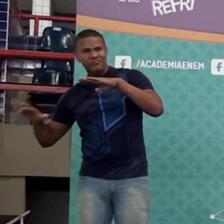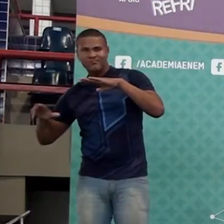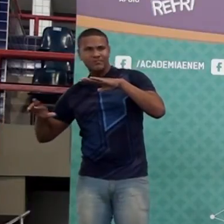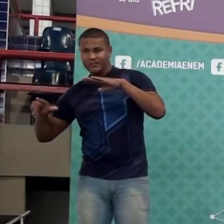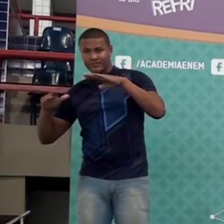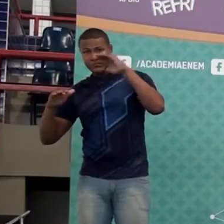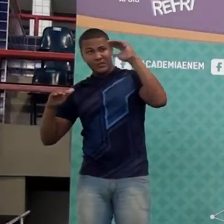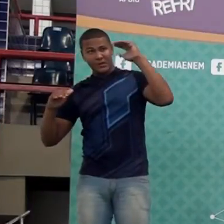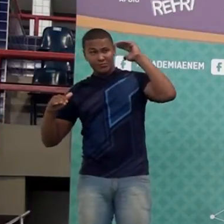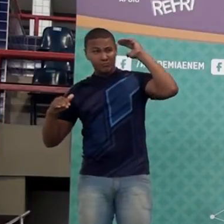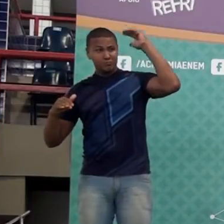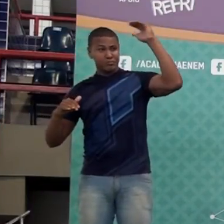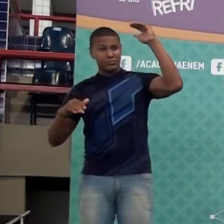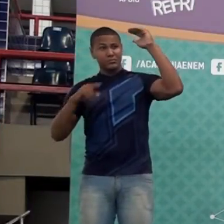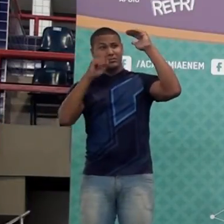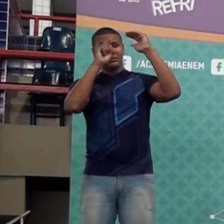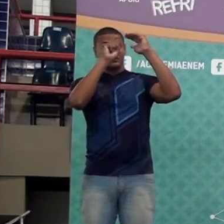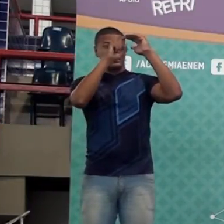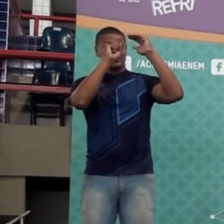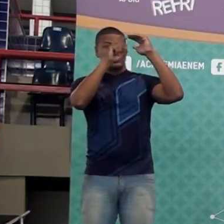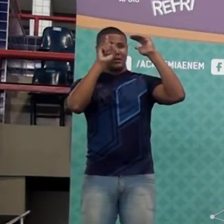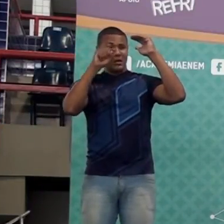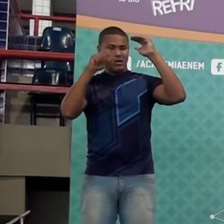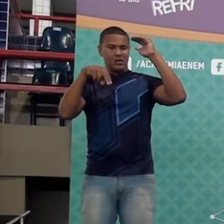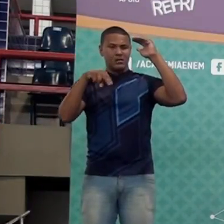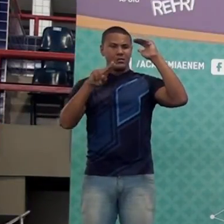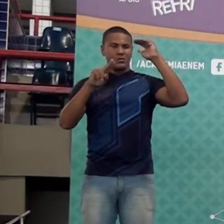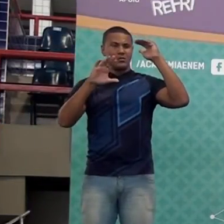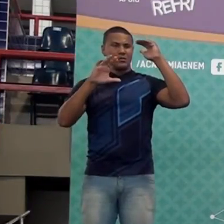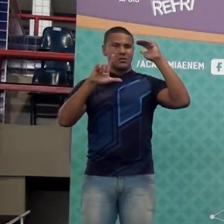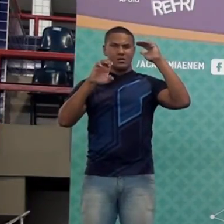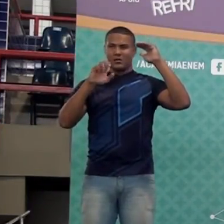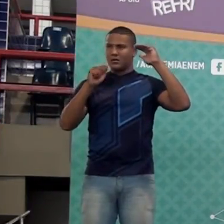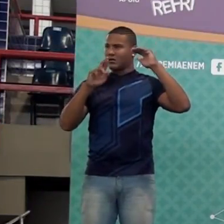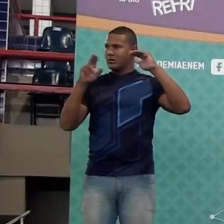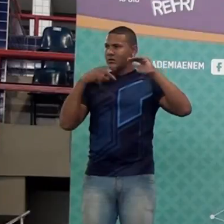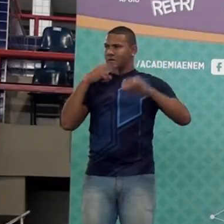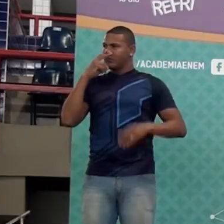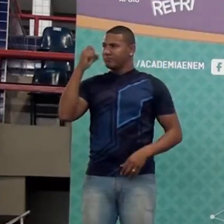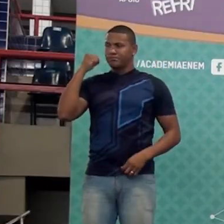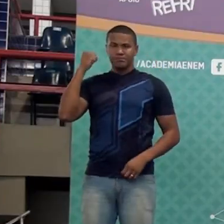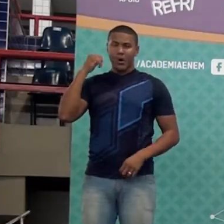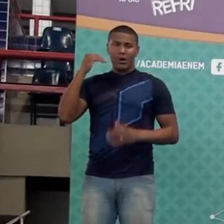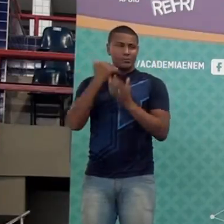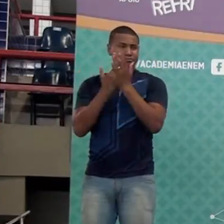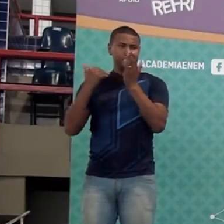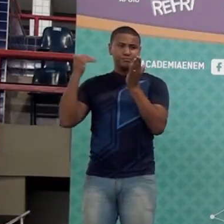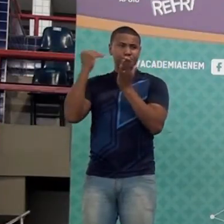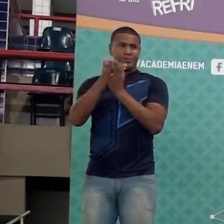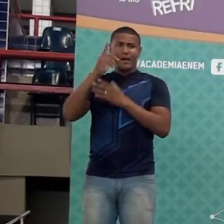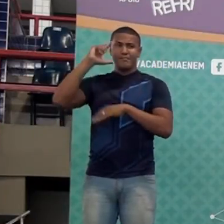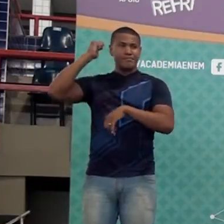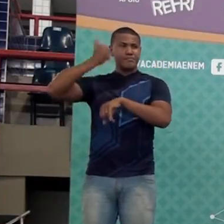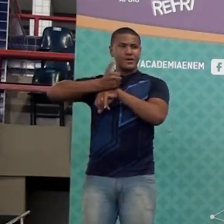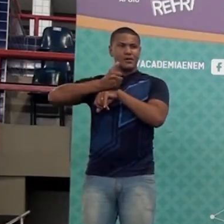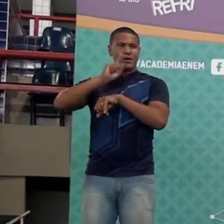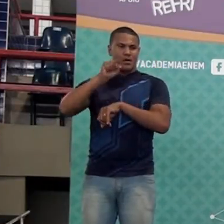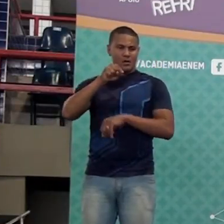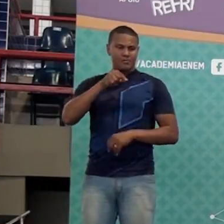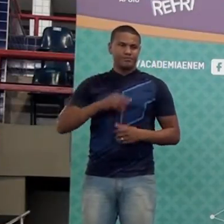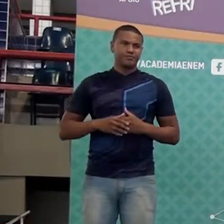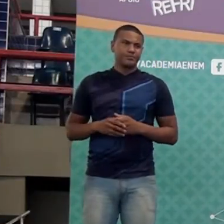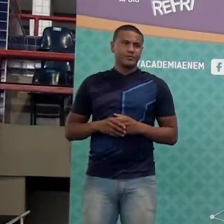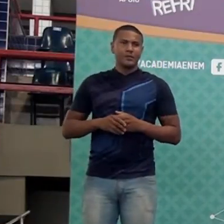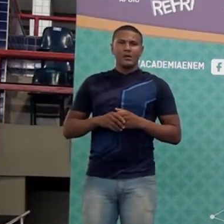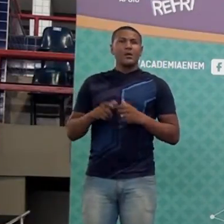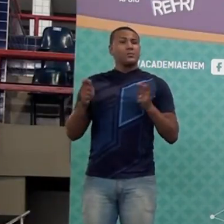mais energia. A energia é imensa que é liberada nesse processo. Essa energia pode ser utilizada, pode